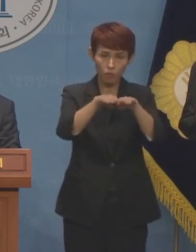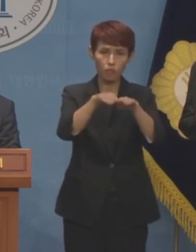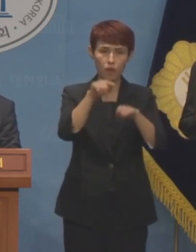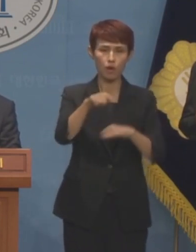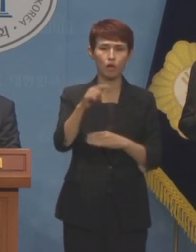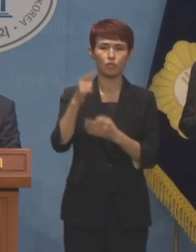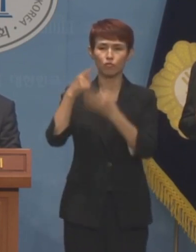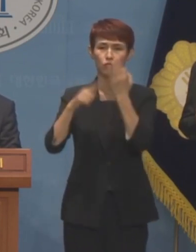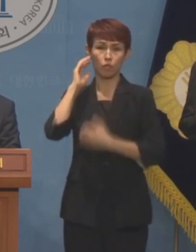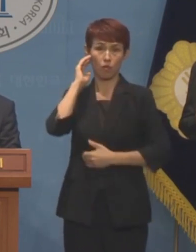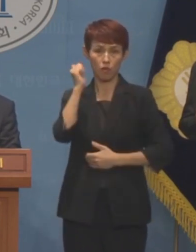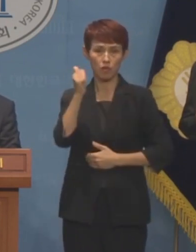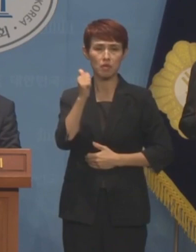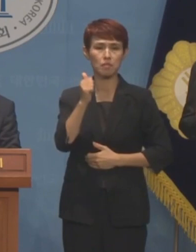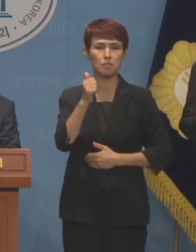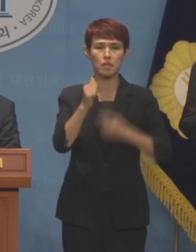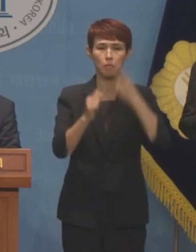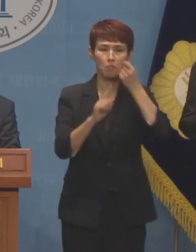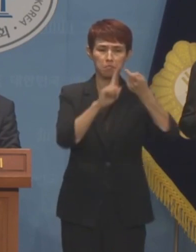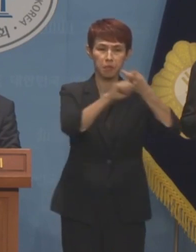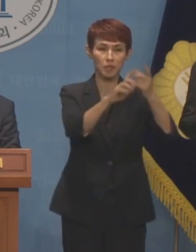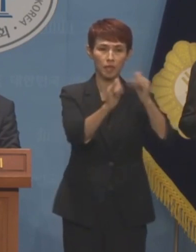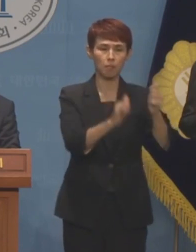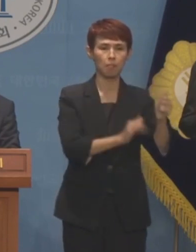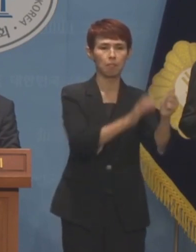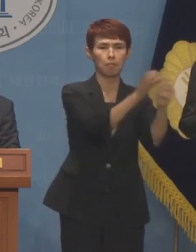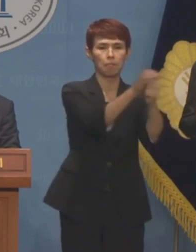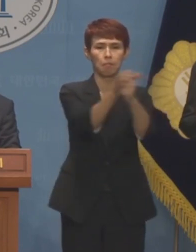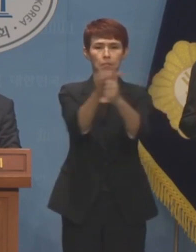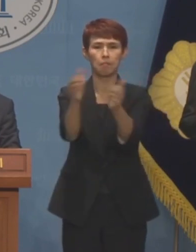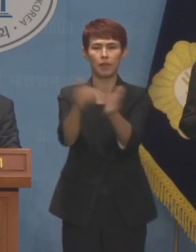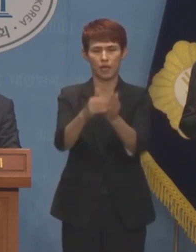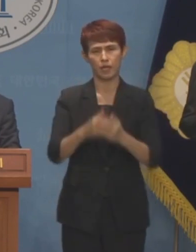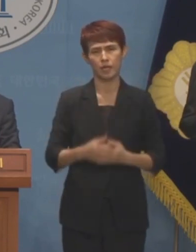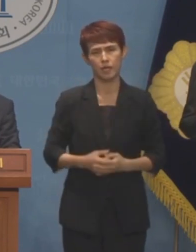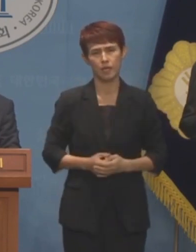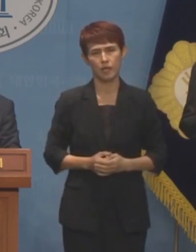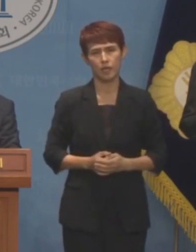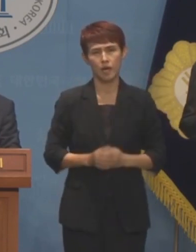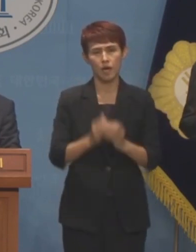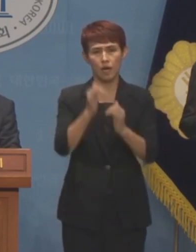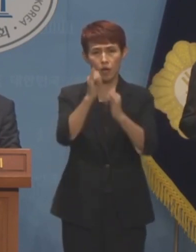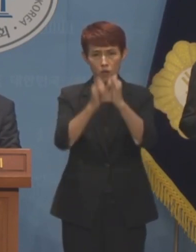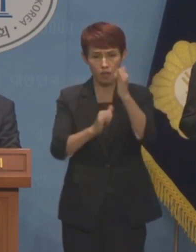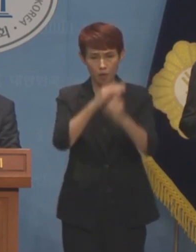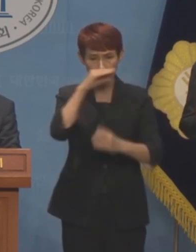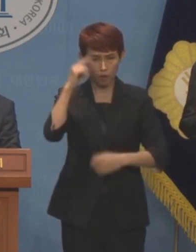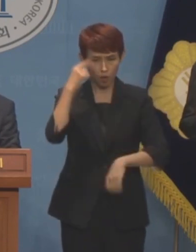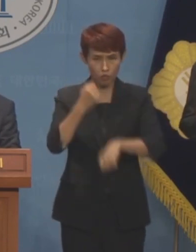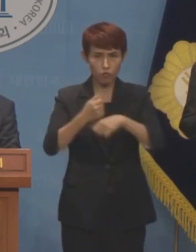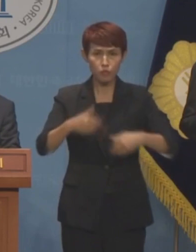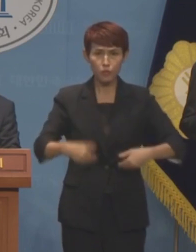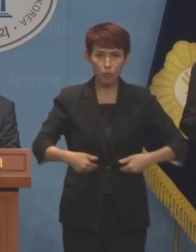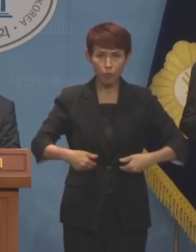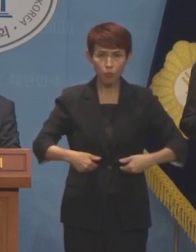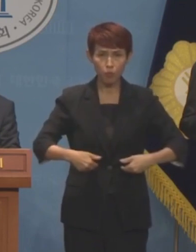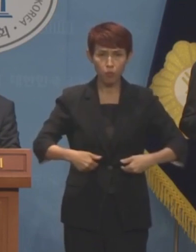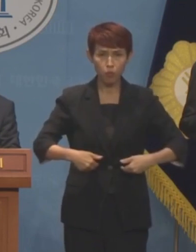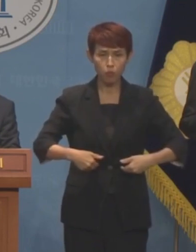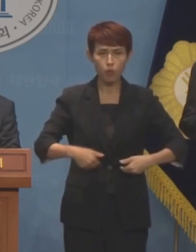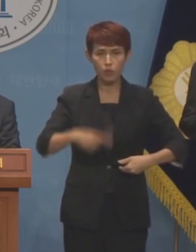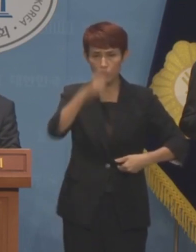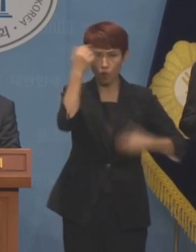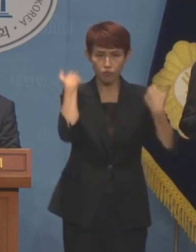계열의 인사가 기관장으로 최근 임명되었습니다. 역사를 바르게 연구해야 할 막중한 임무를 지닌